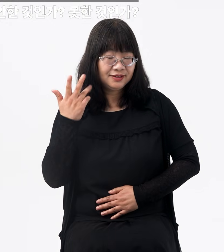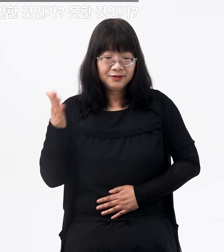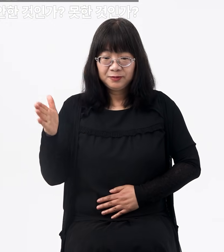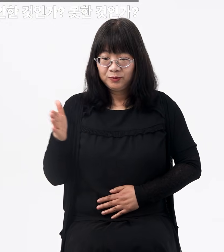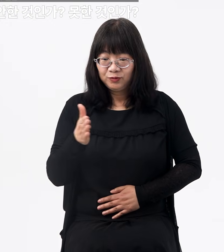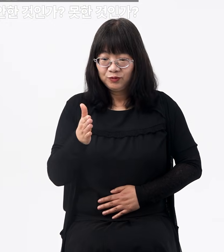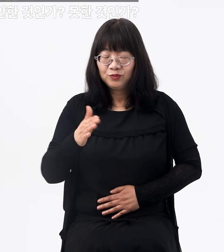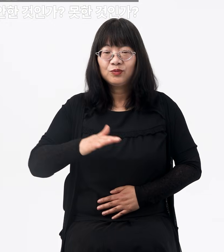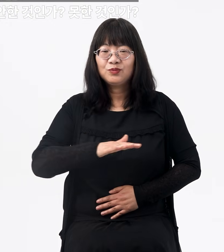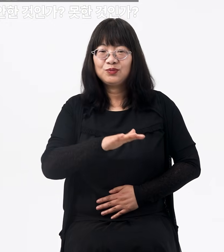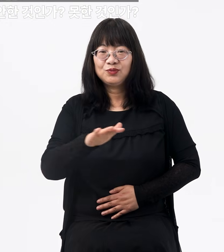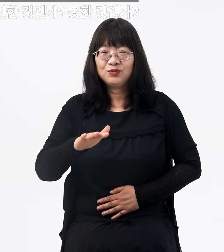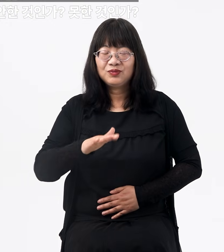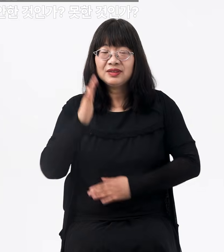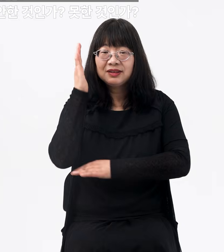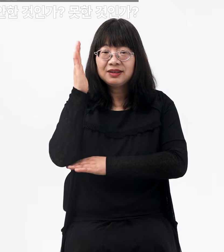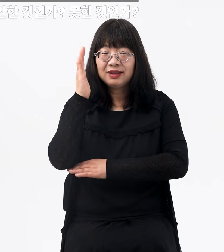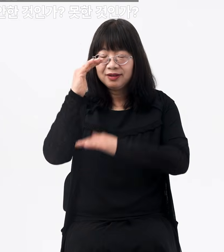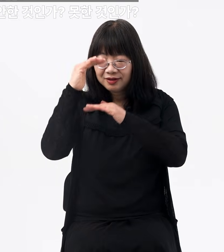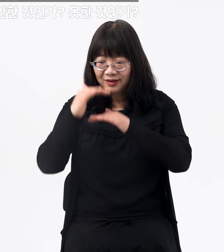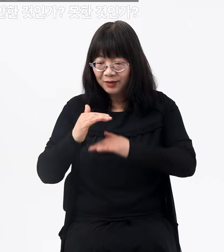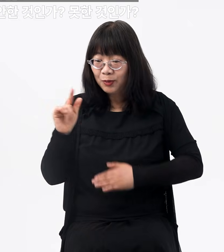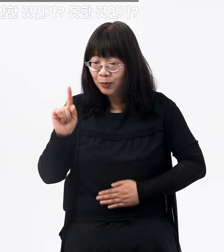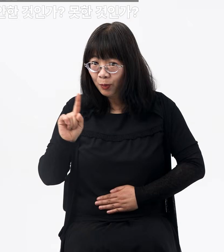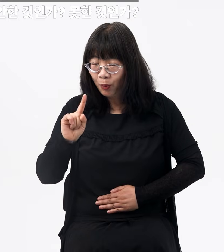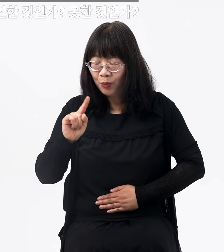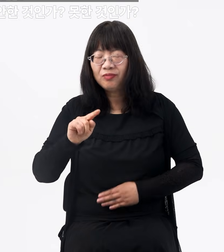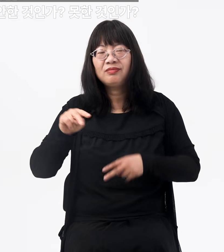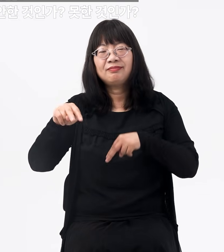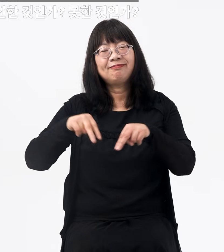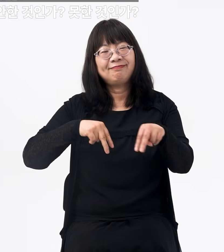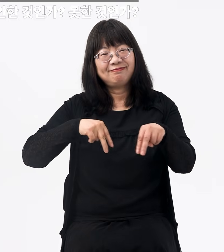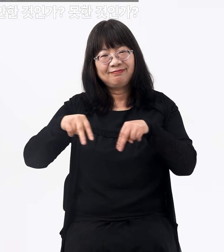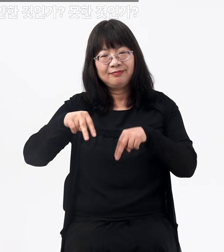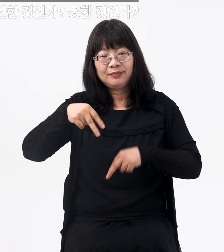지난주부터 우리는 사사기를 시작했습니다.